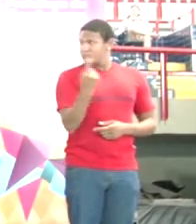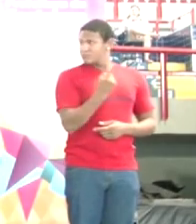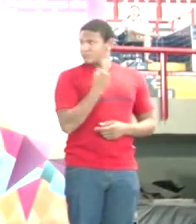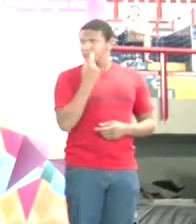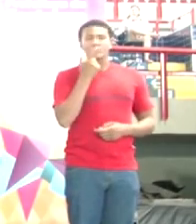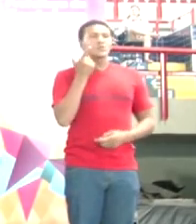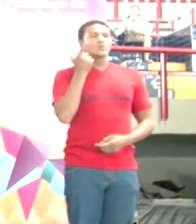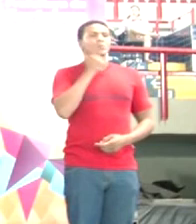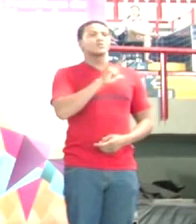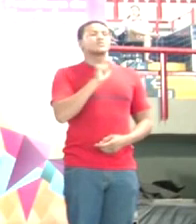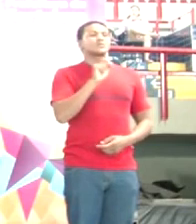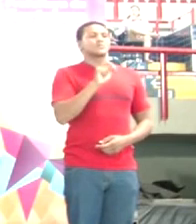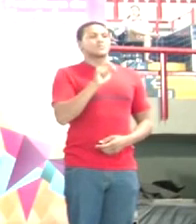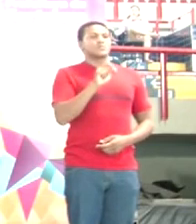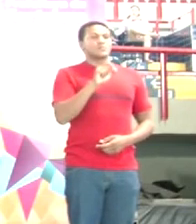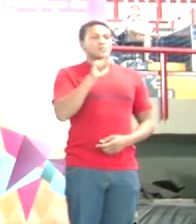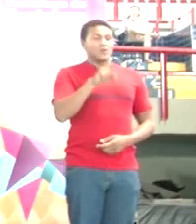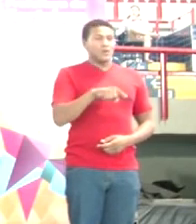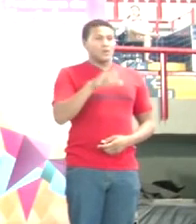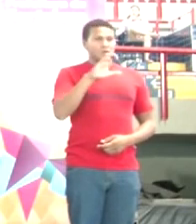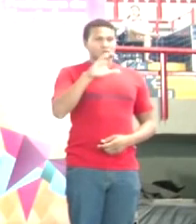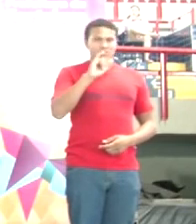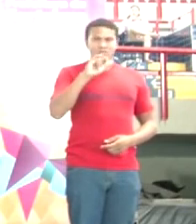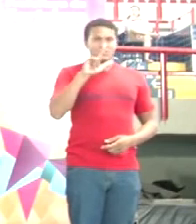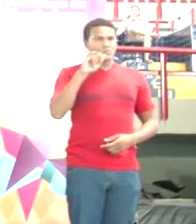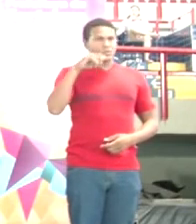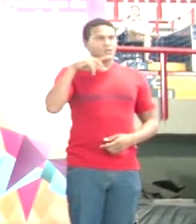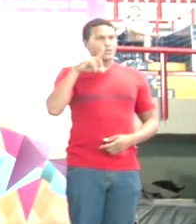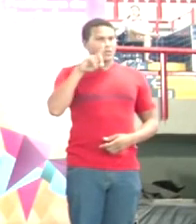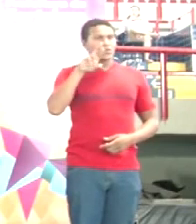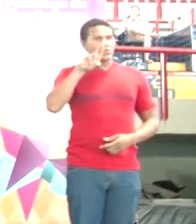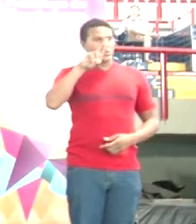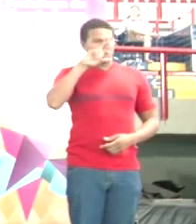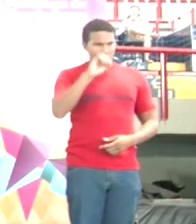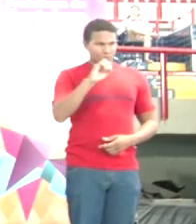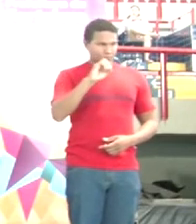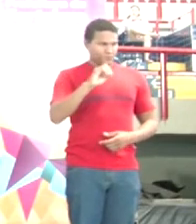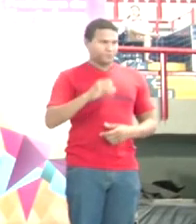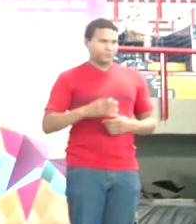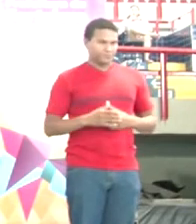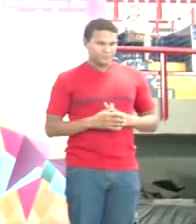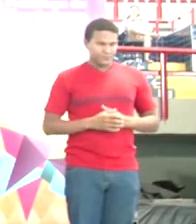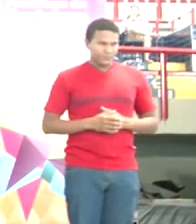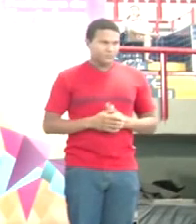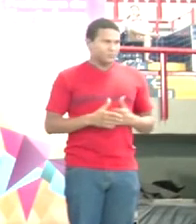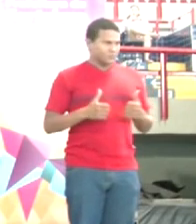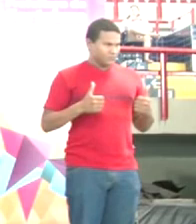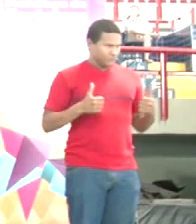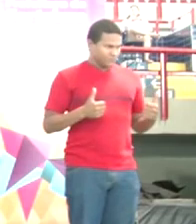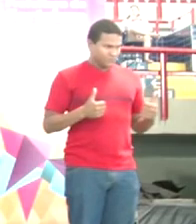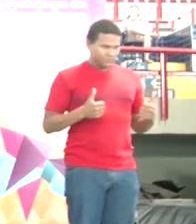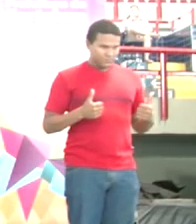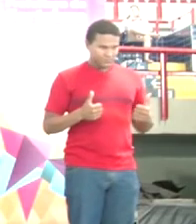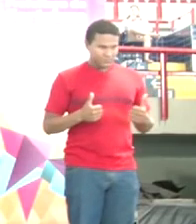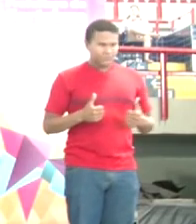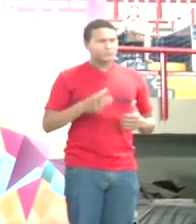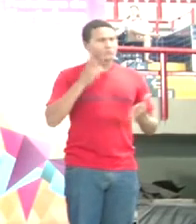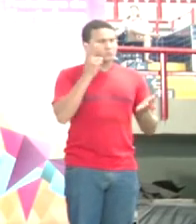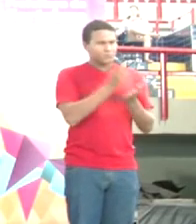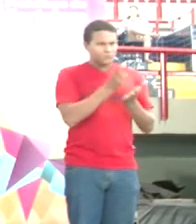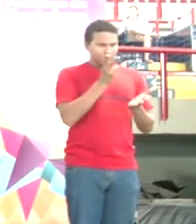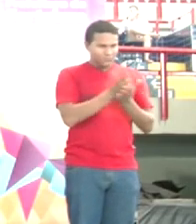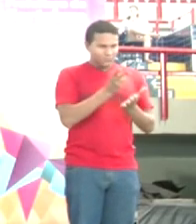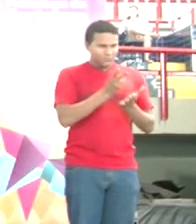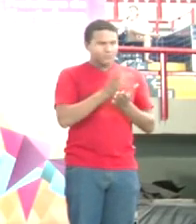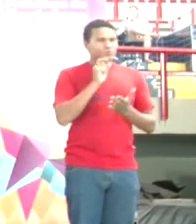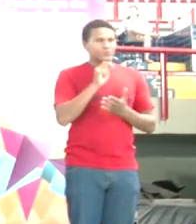graus, ocupa uma região do espaço chamado de cilindro. Tá legal? Então sempre imagine